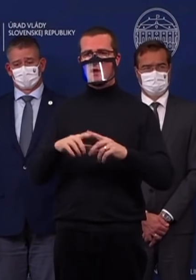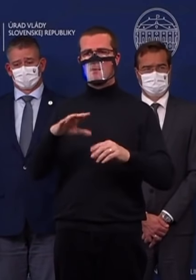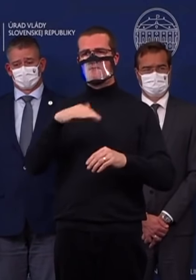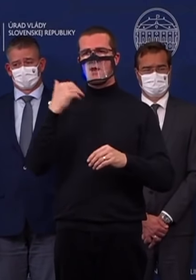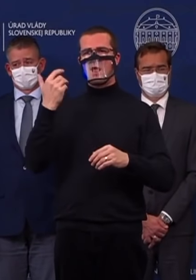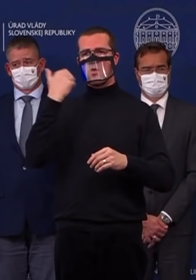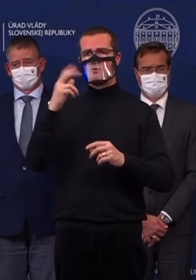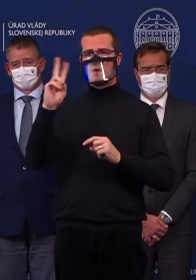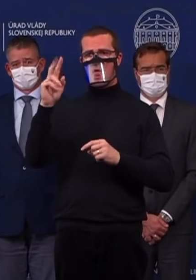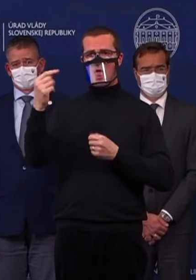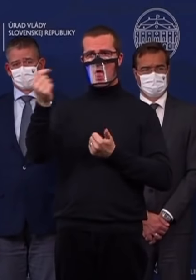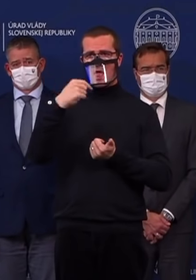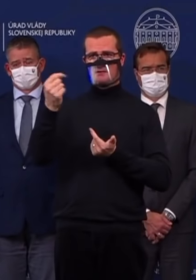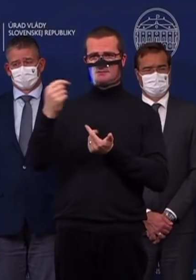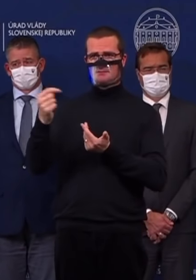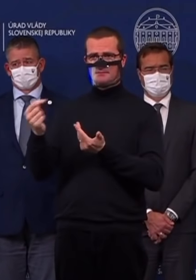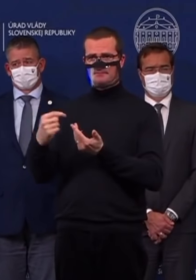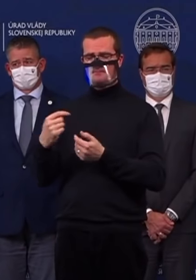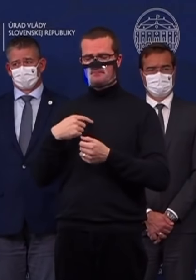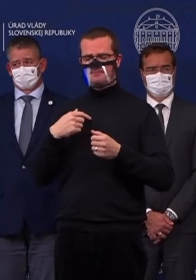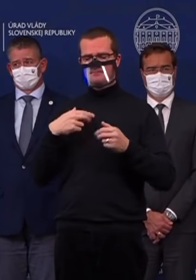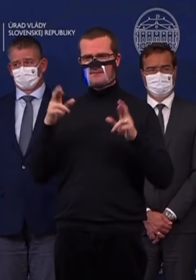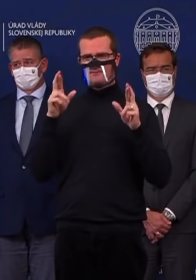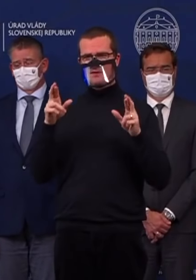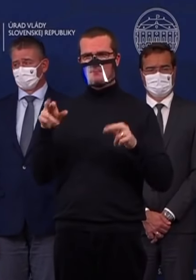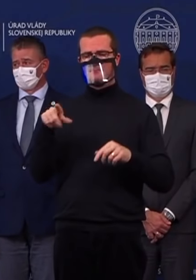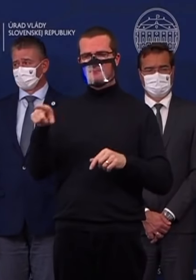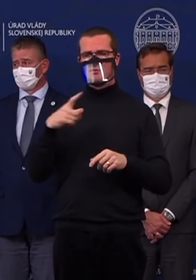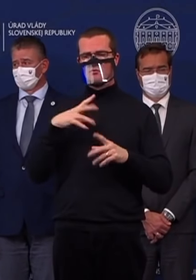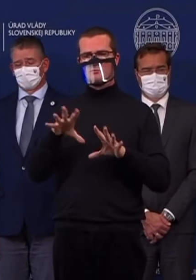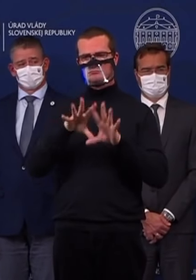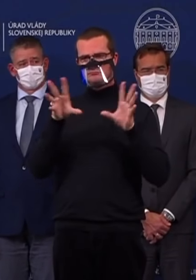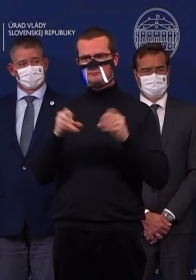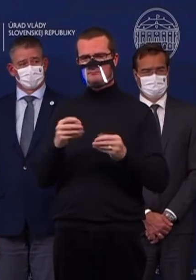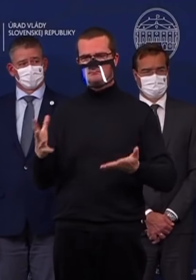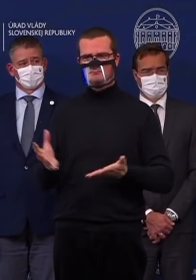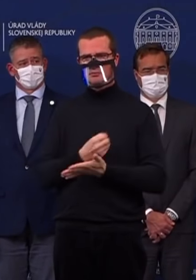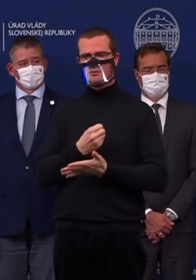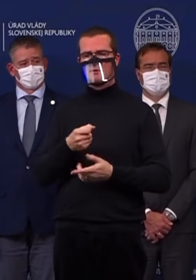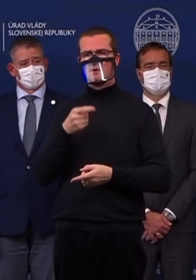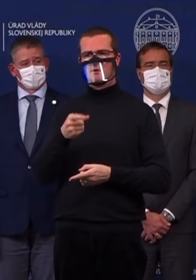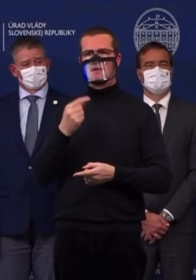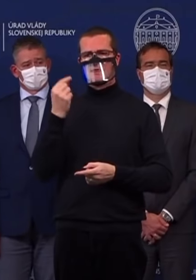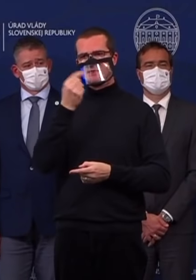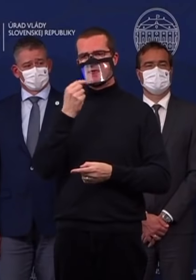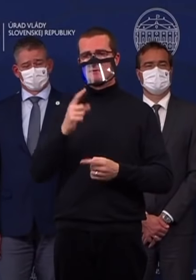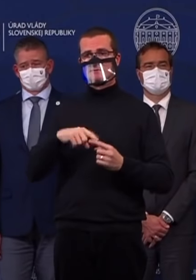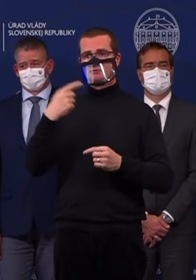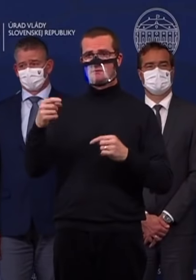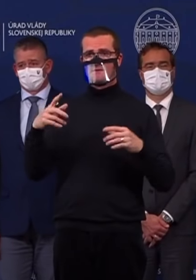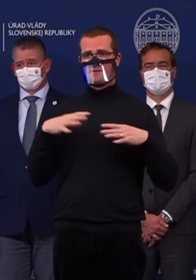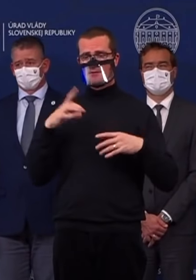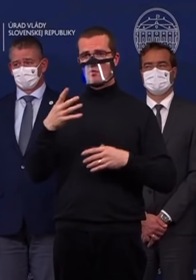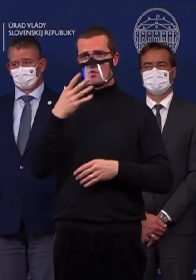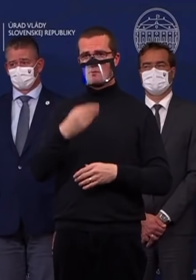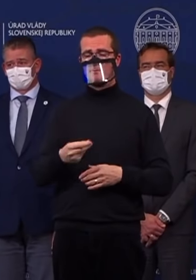ktorí sa hlási a verím tomu, že to nejakým spôsobom dáme dokopy, tak aby to pretestovanie cez budúci víkend bolo úspešné.